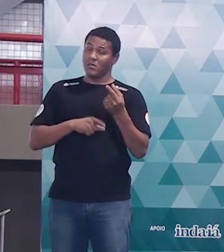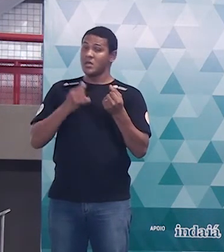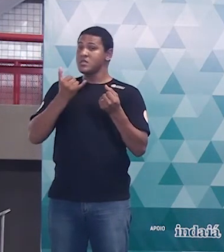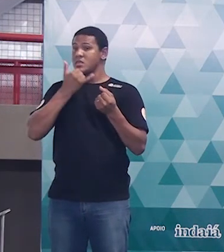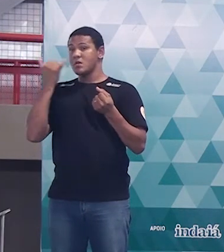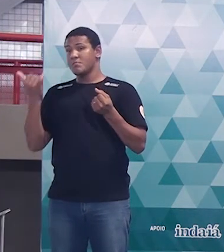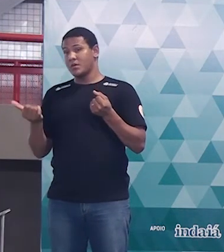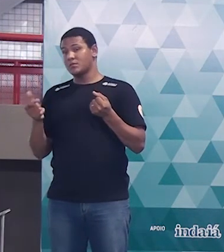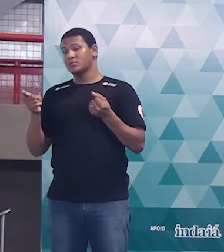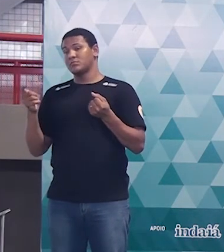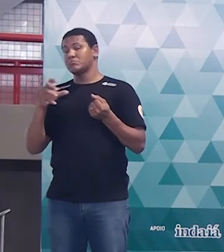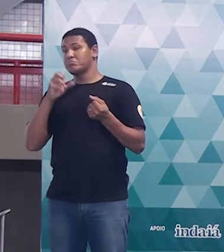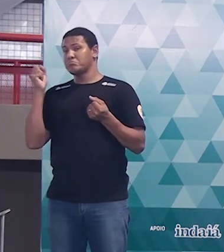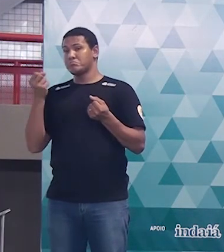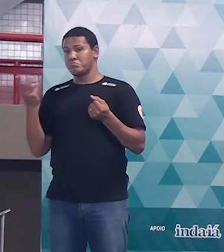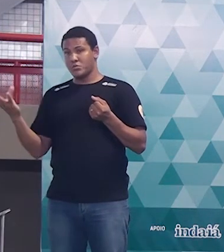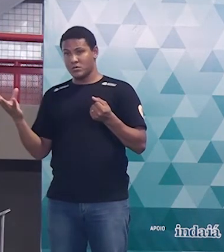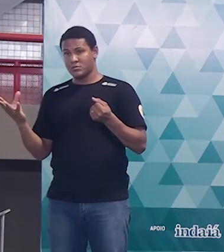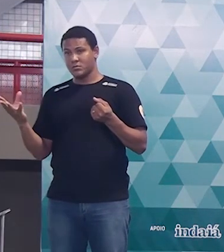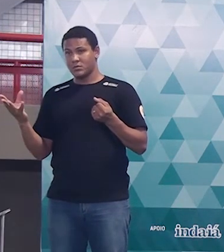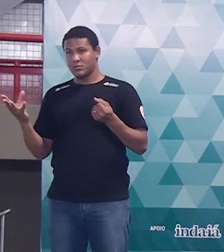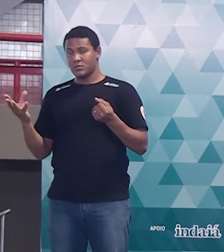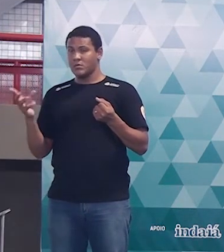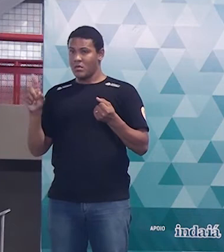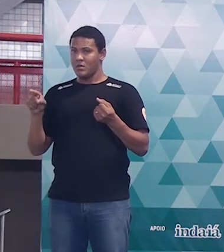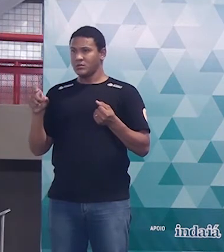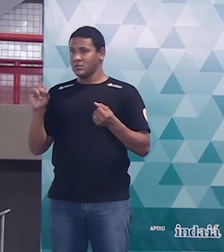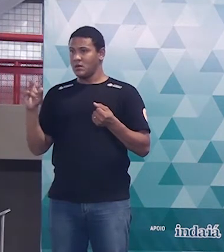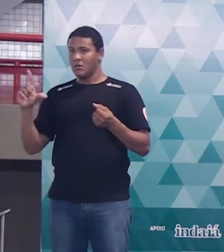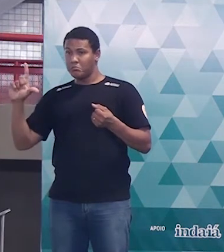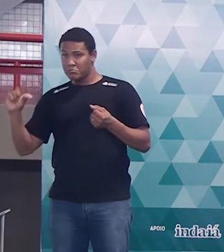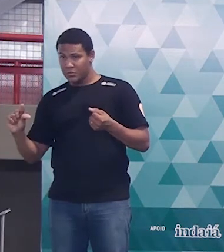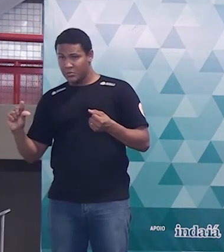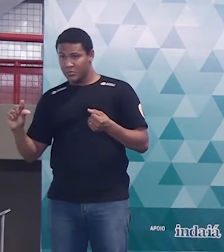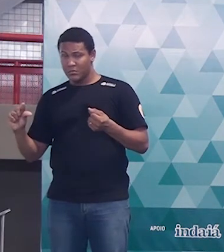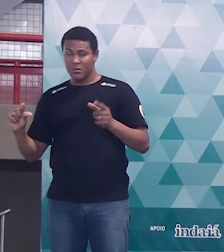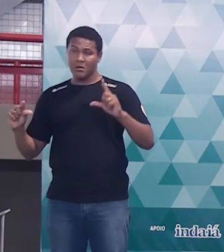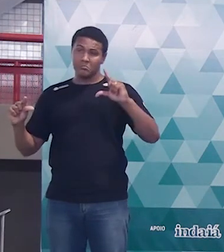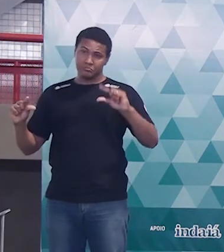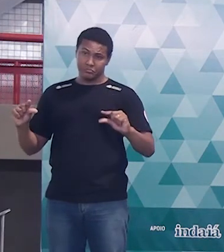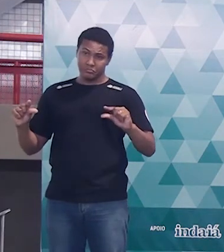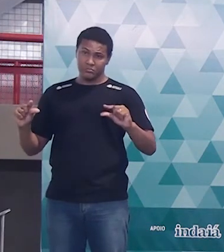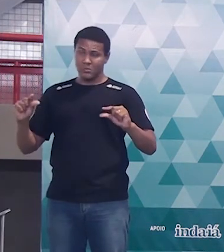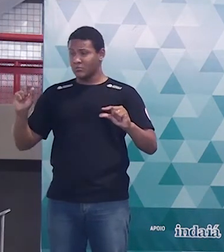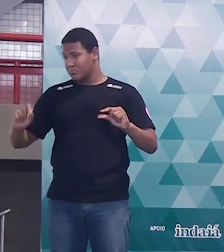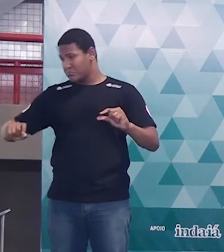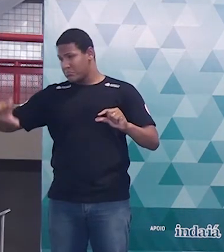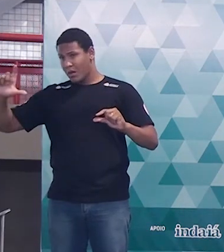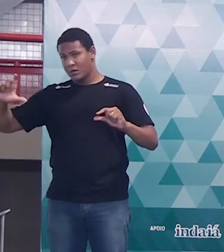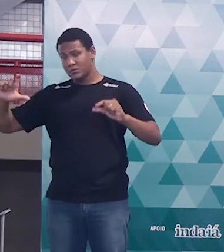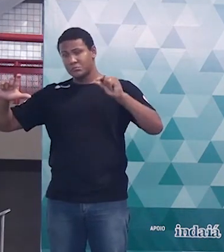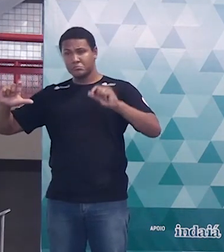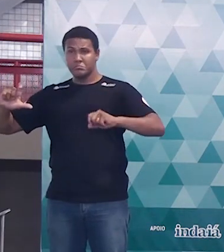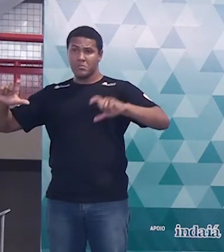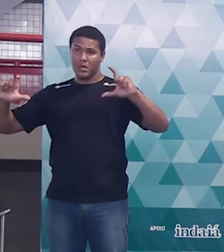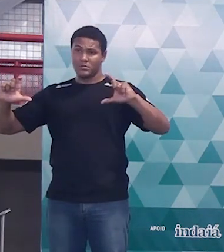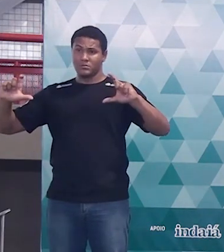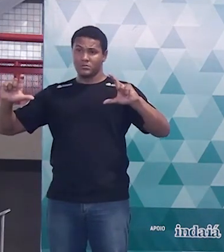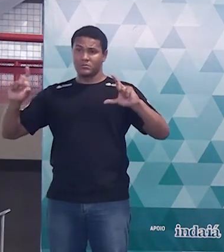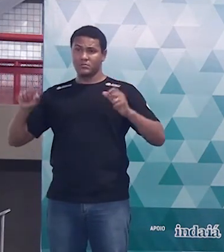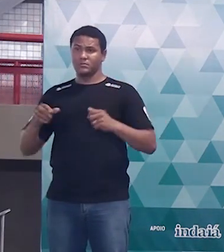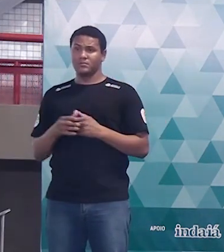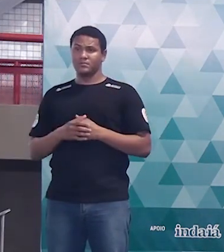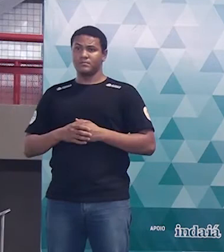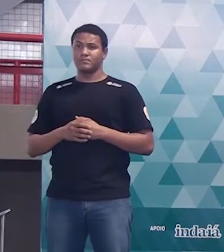pães. Menos pão, menor vai ser o preço. Mais pão, maior será o preço.